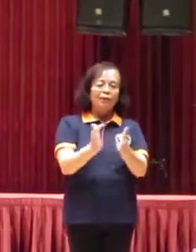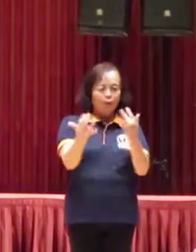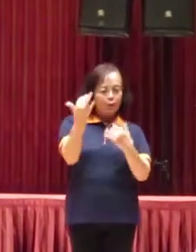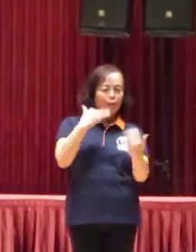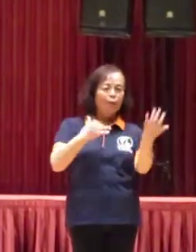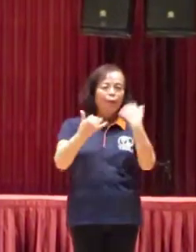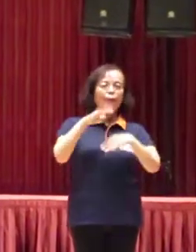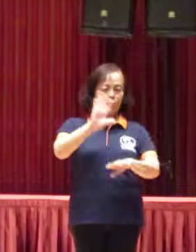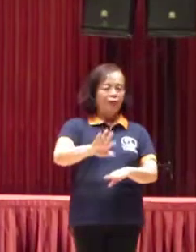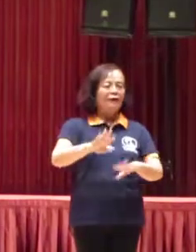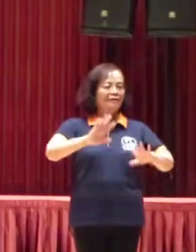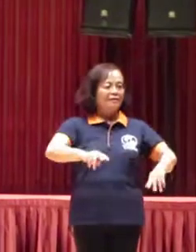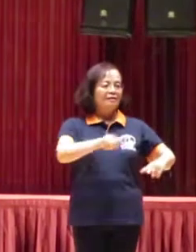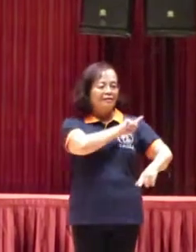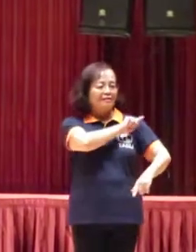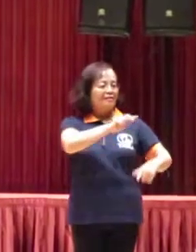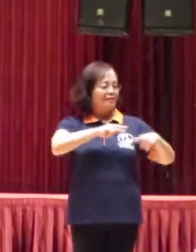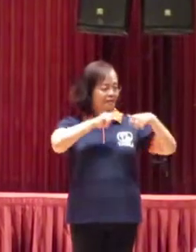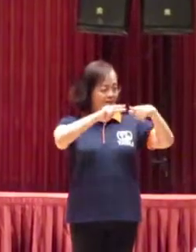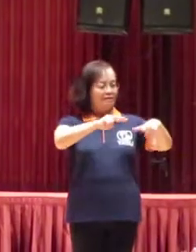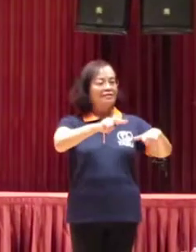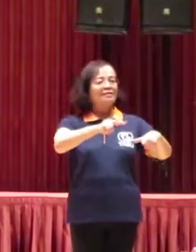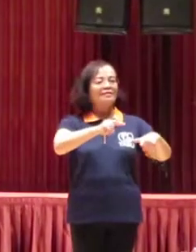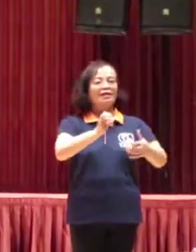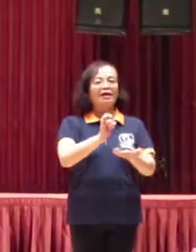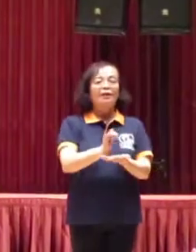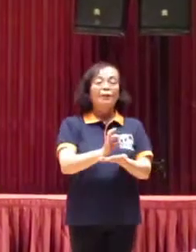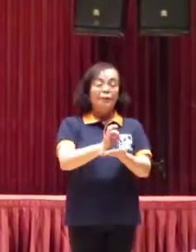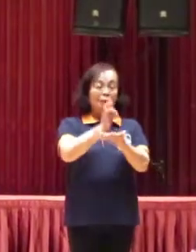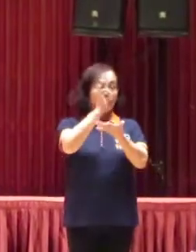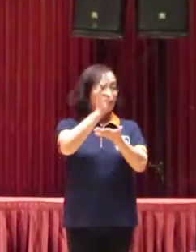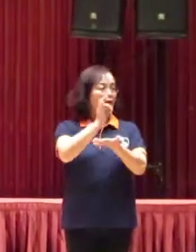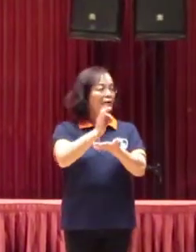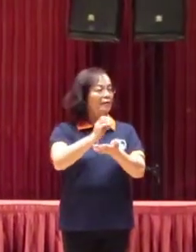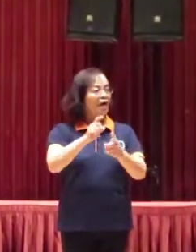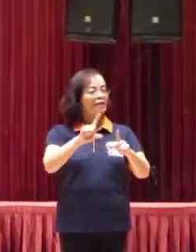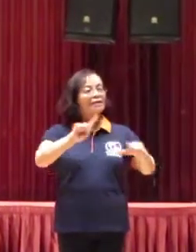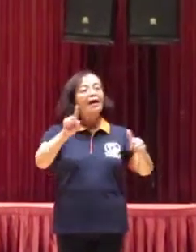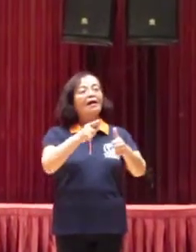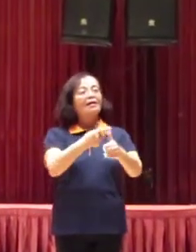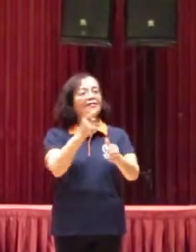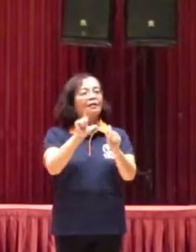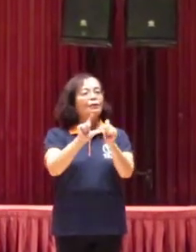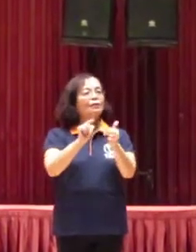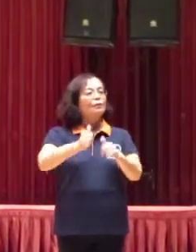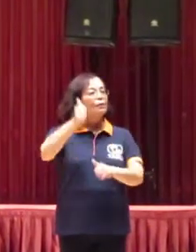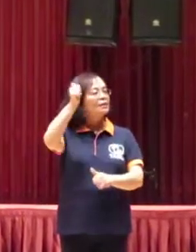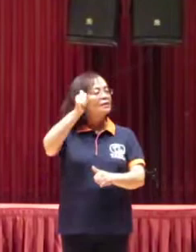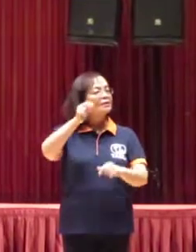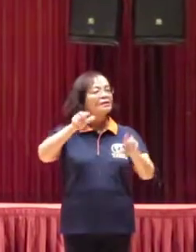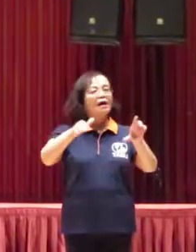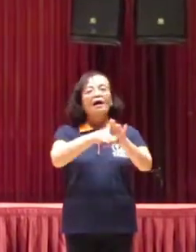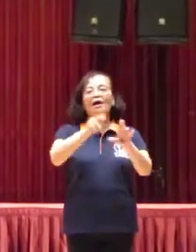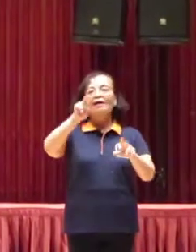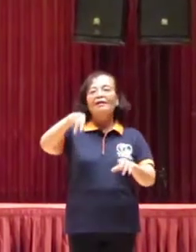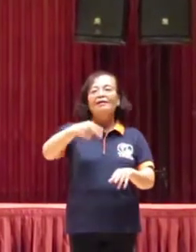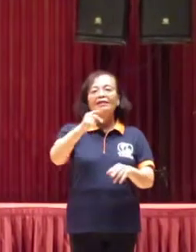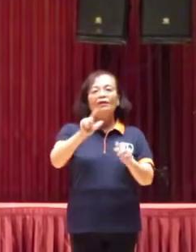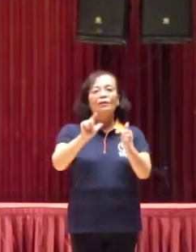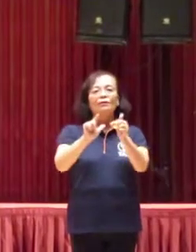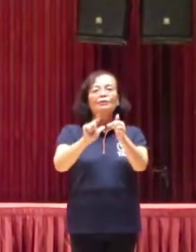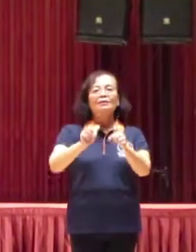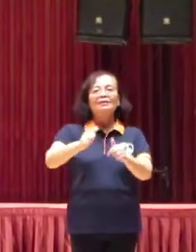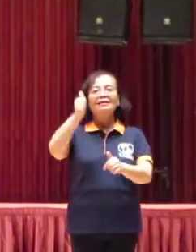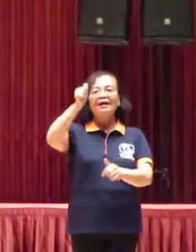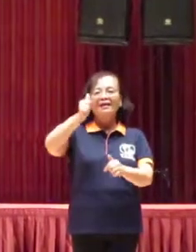时间，我们先来介绍我们今天莅临的贵宾了，包括我们大甲区的区长哈，刘来旺刘区长已经到了现场。区长是不是在现